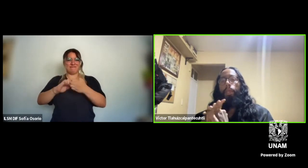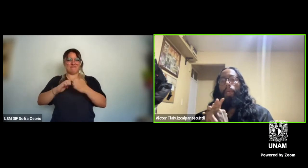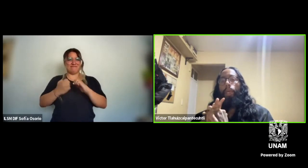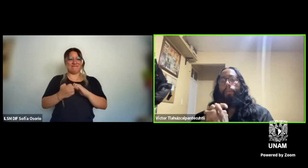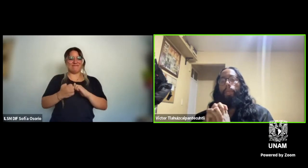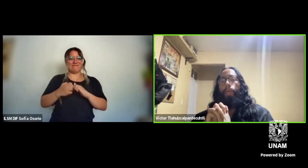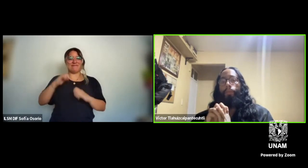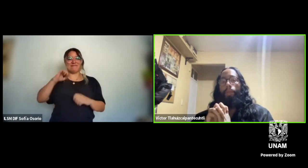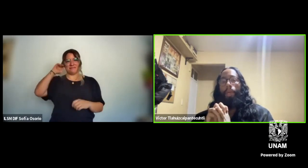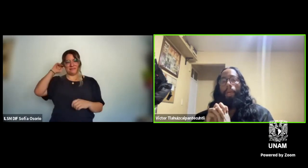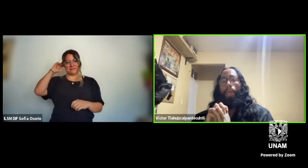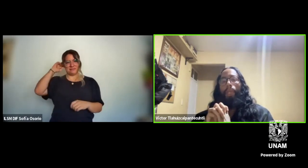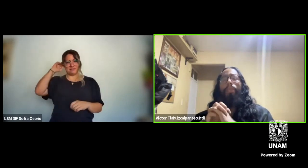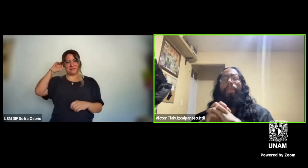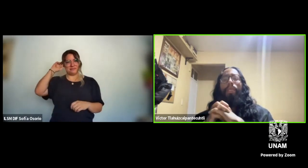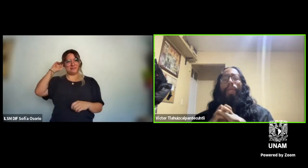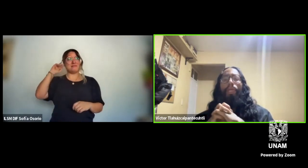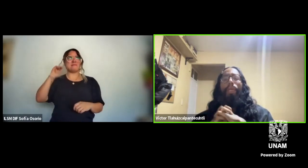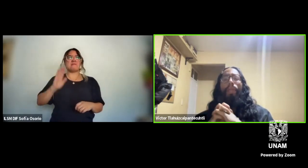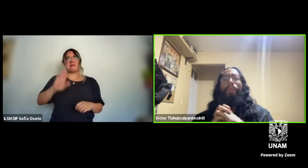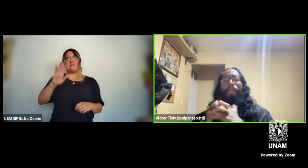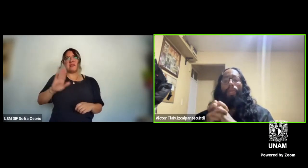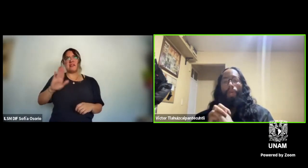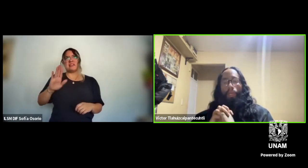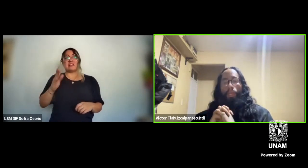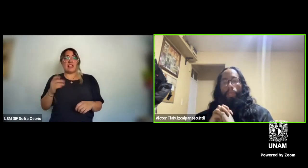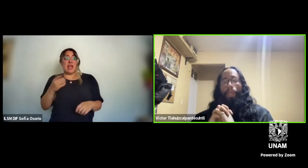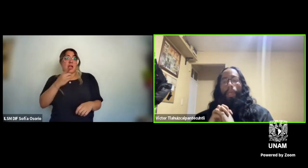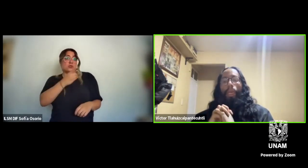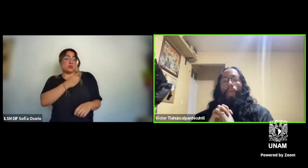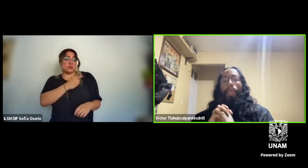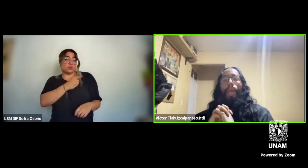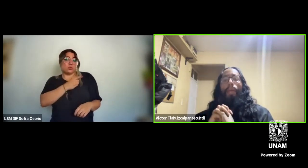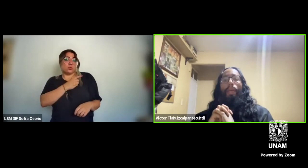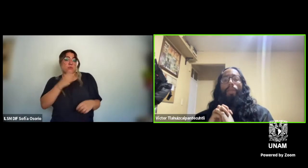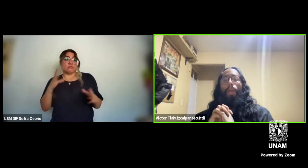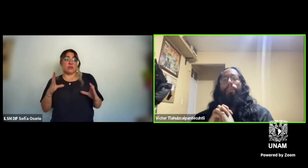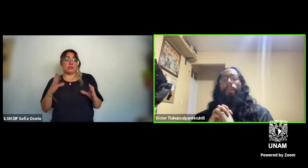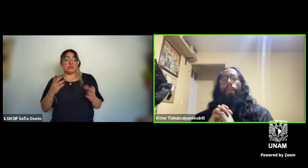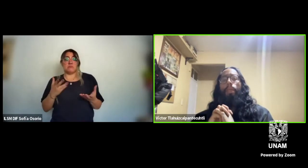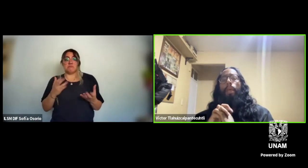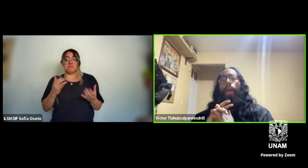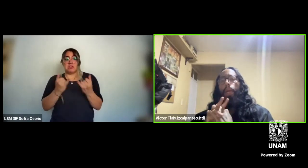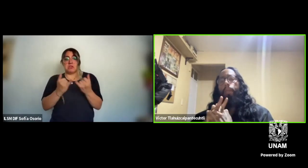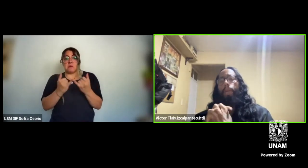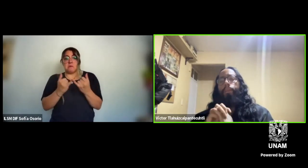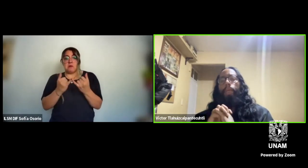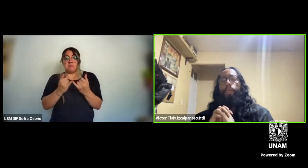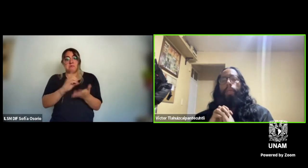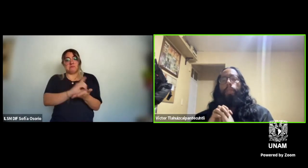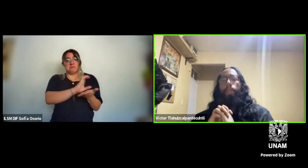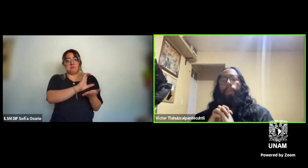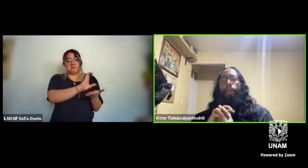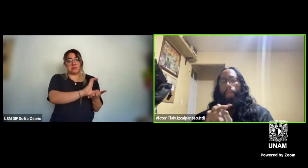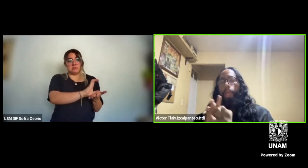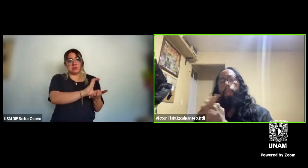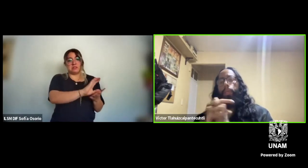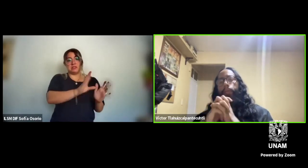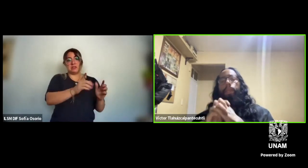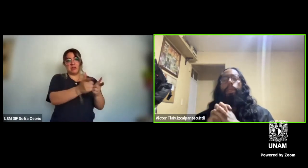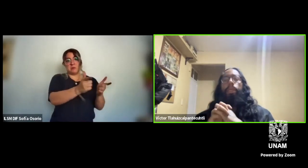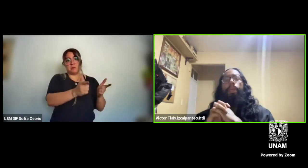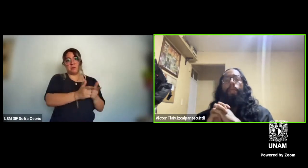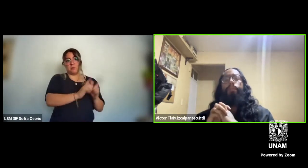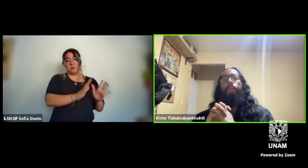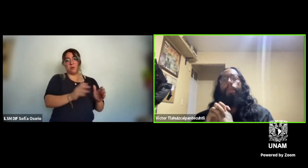¿no? Lo único que tenemos en común es nuestra discapacidad, ¿no? De ahí que, por ejemplo, algunas personas con discapacidad, y